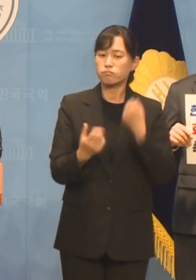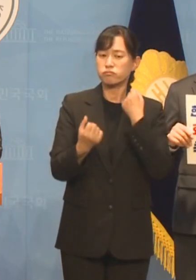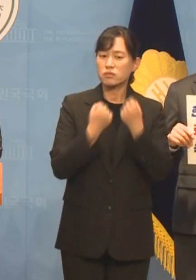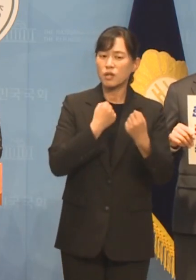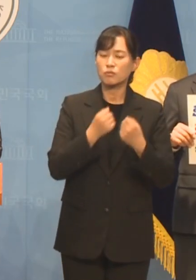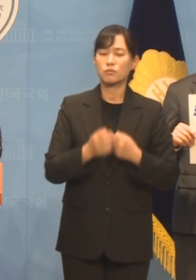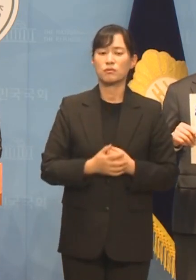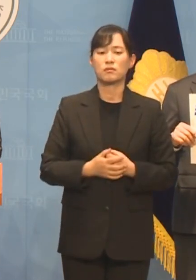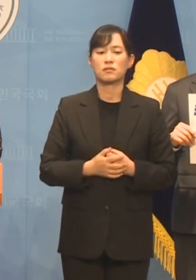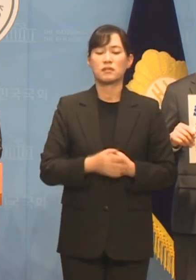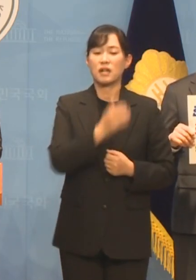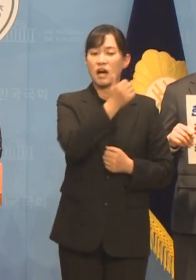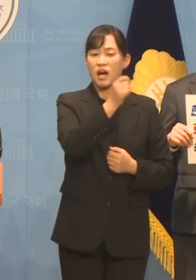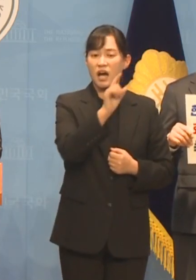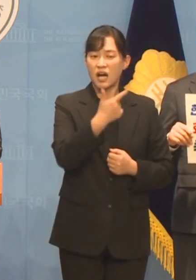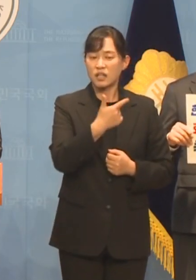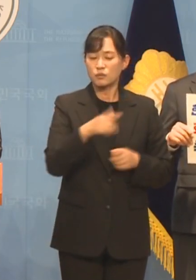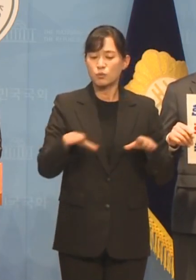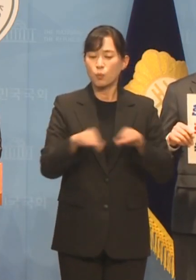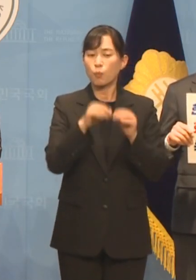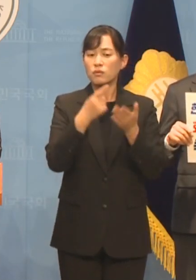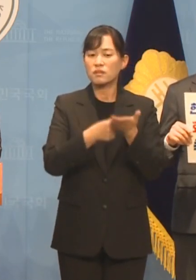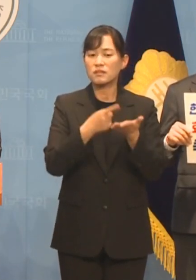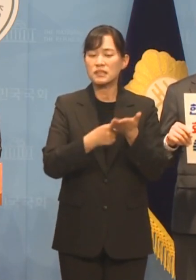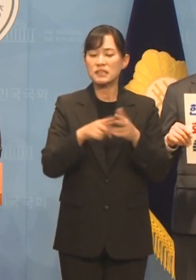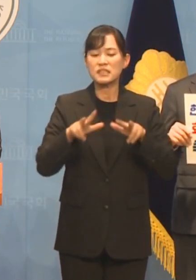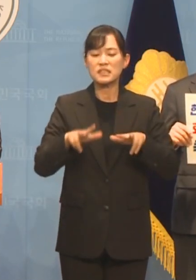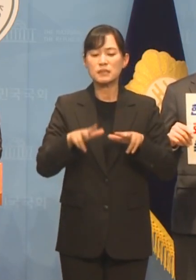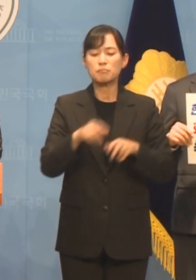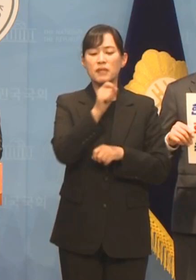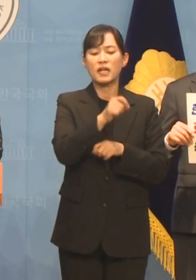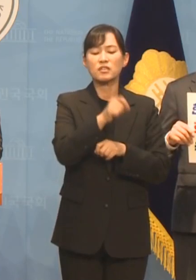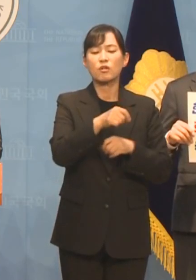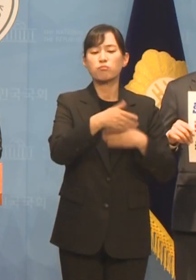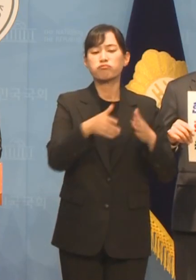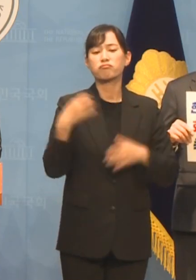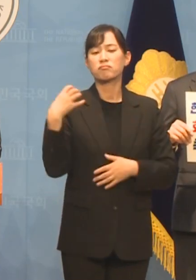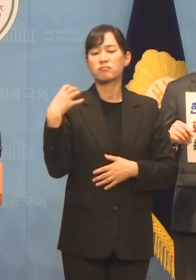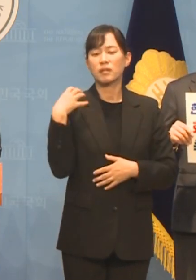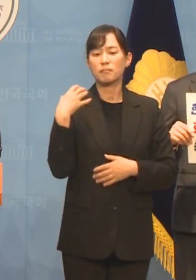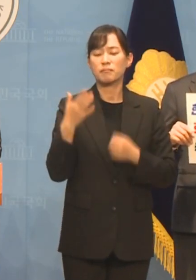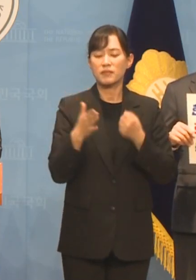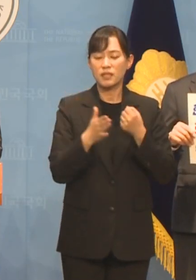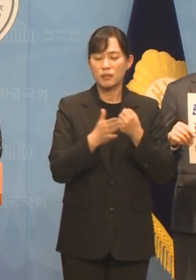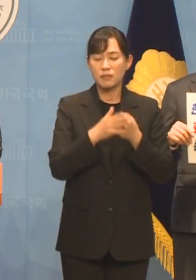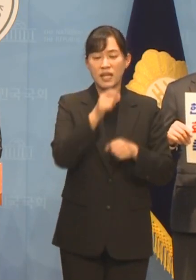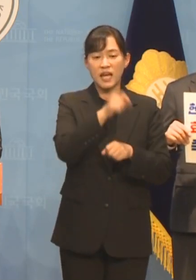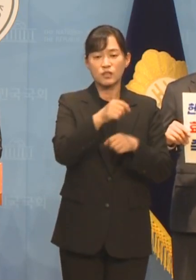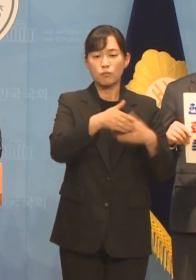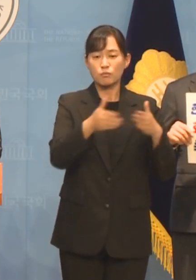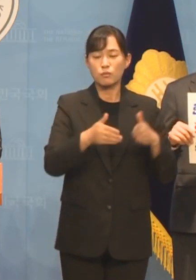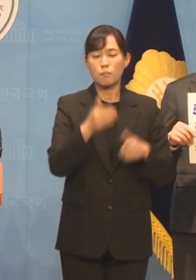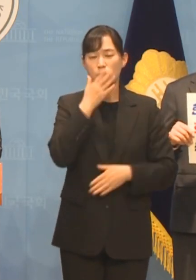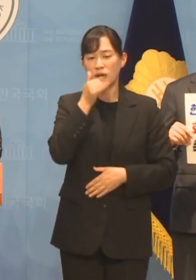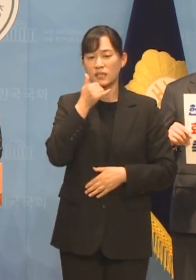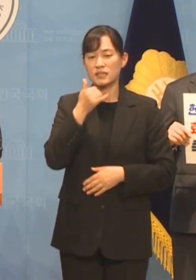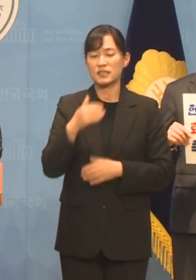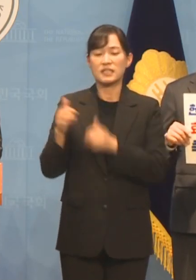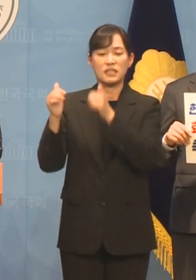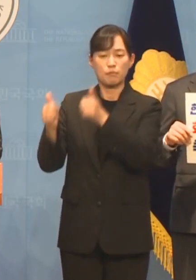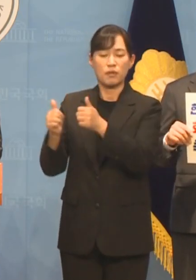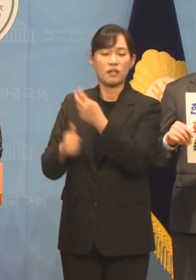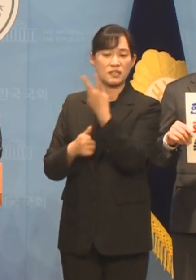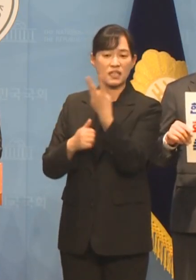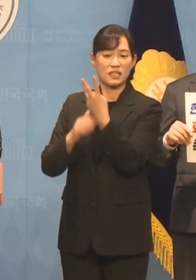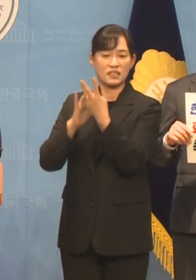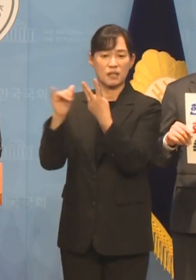마치 한덕수 총리는 자기가 지금 행정부 수반이니까 행정부가 할 수 있는 헌법재판관 3명을 지명할